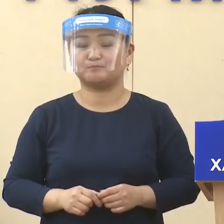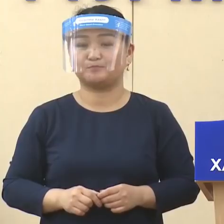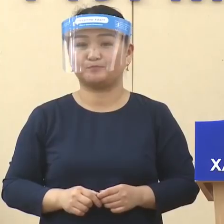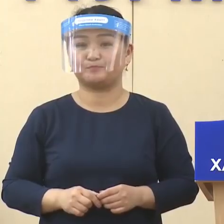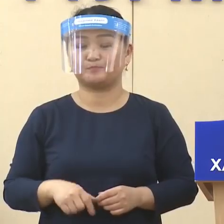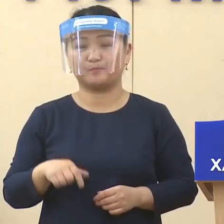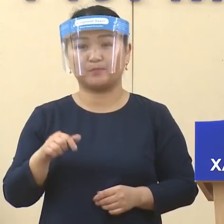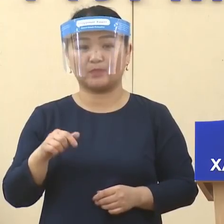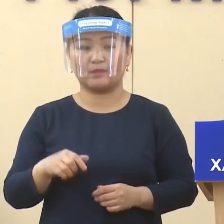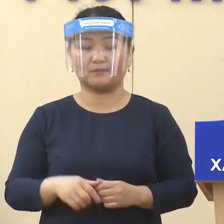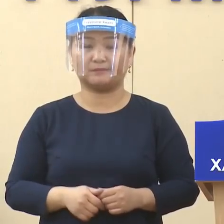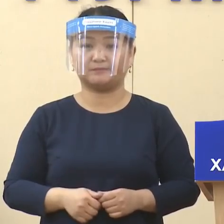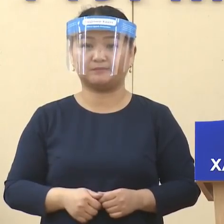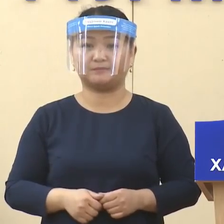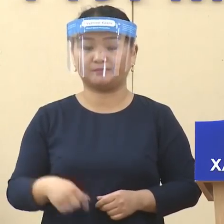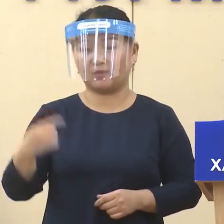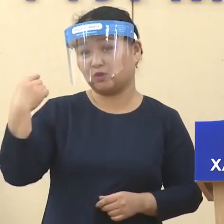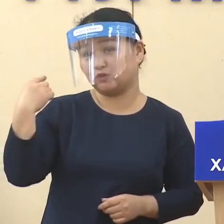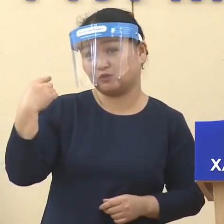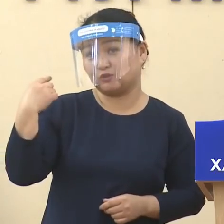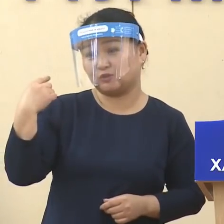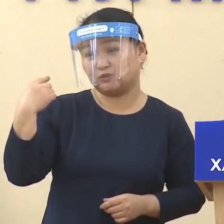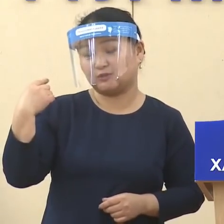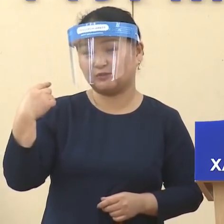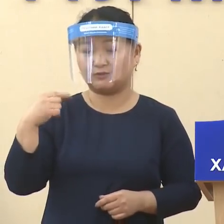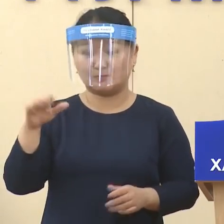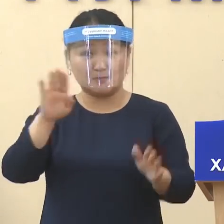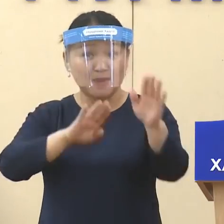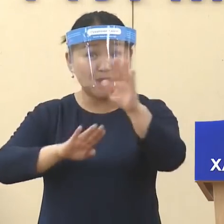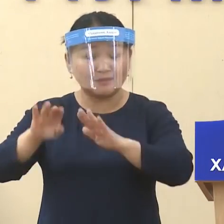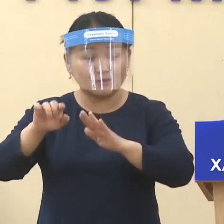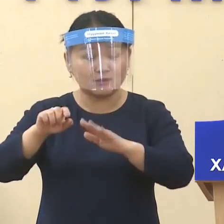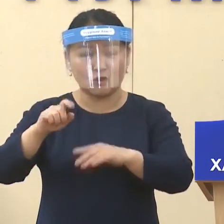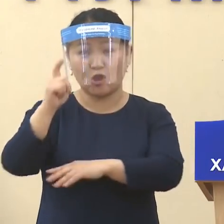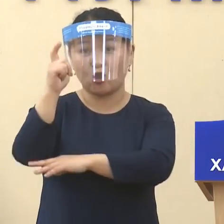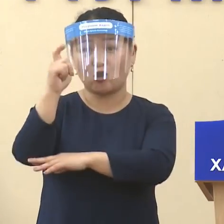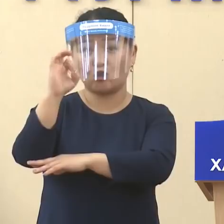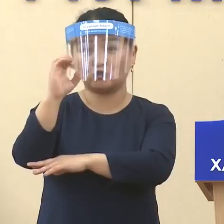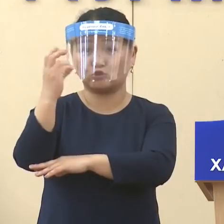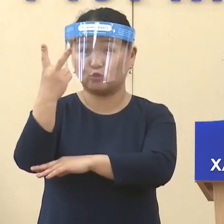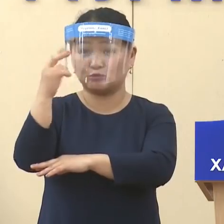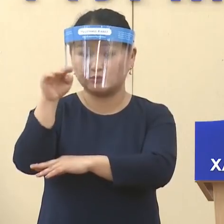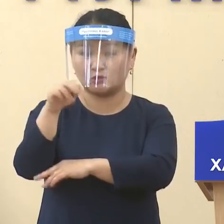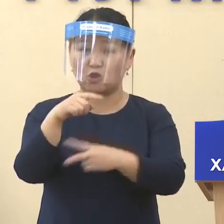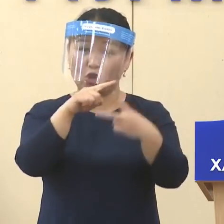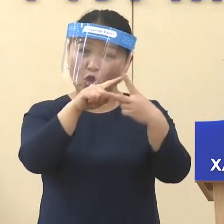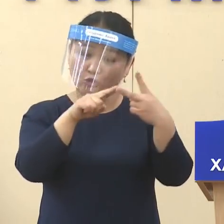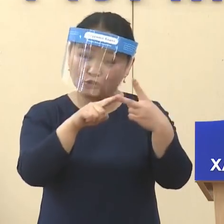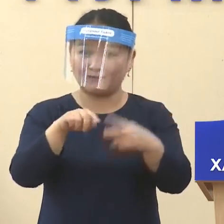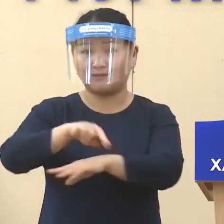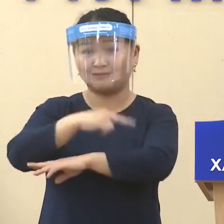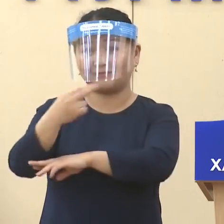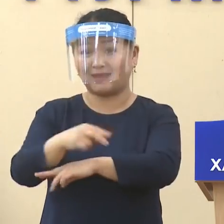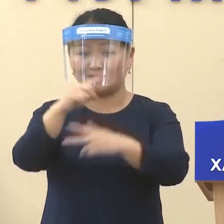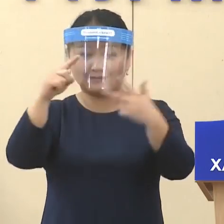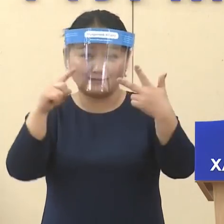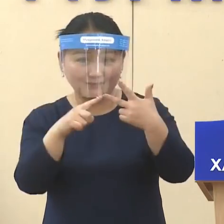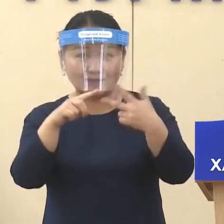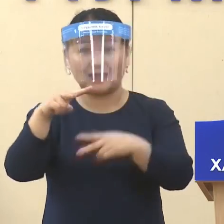За ингээд өчигдрийн байдлаар хөсүүтийн 2 лаборатори, Дархан уулын аймгийн салбар